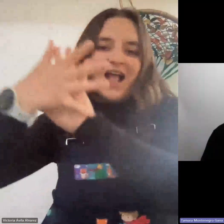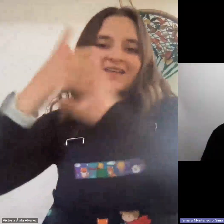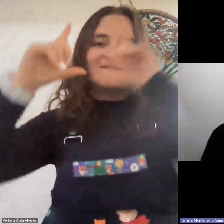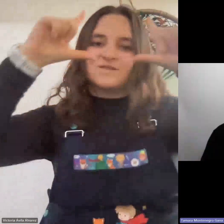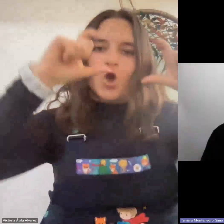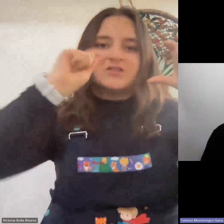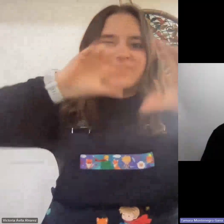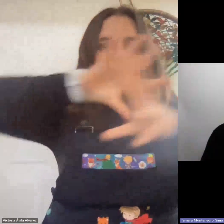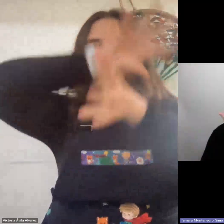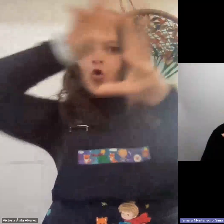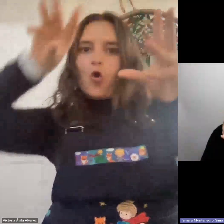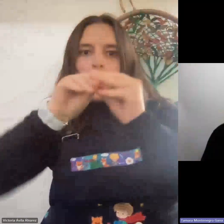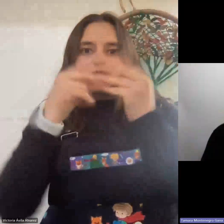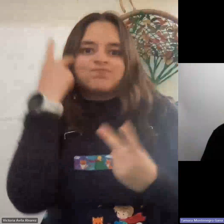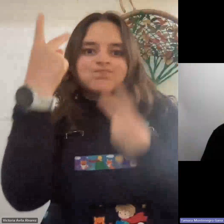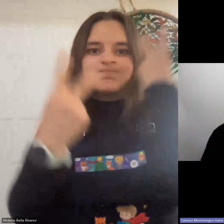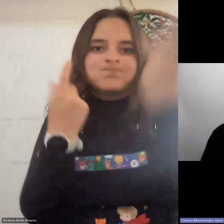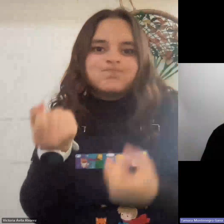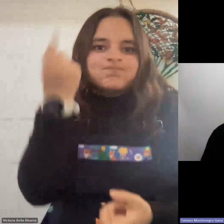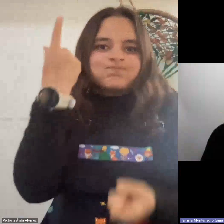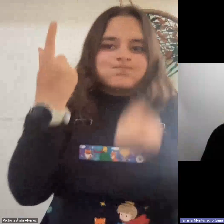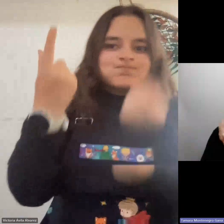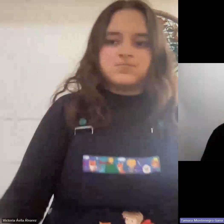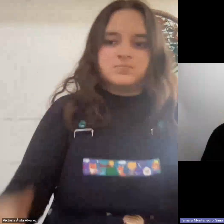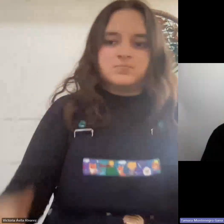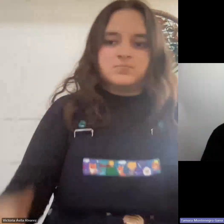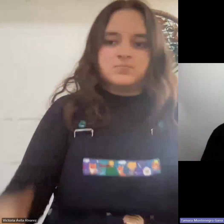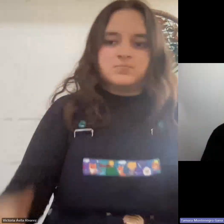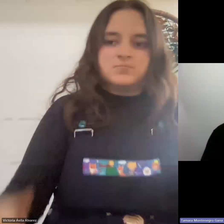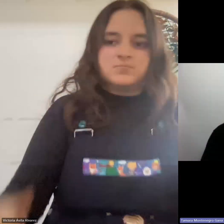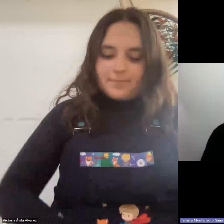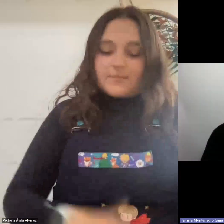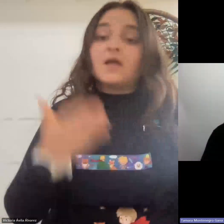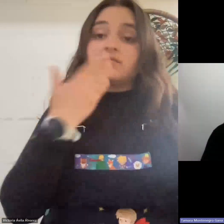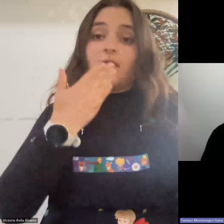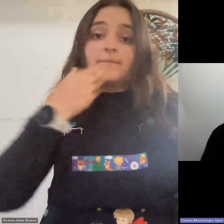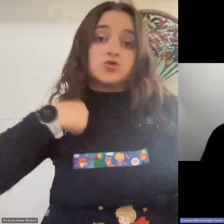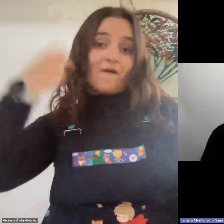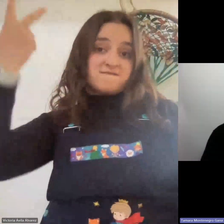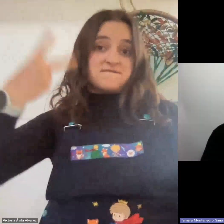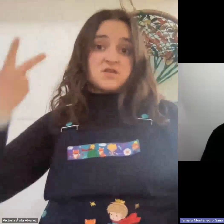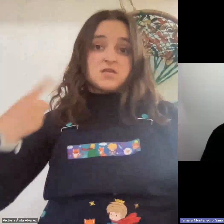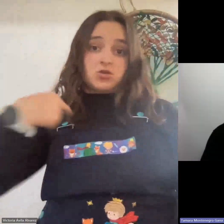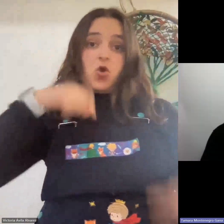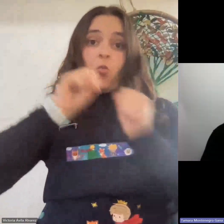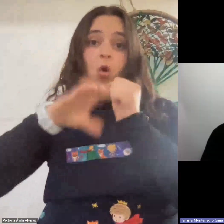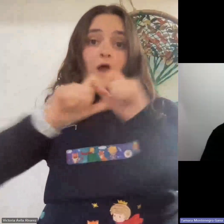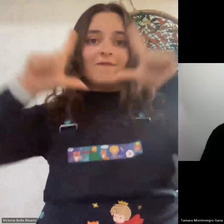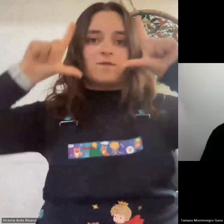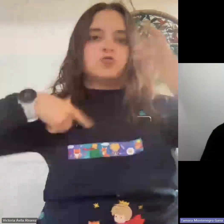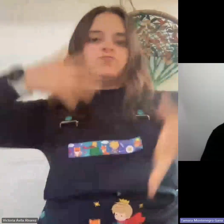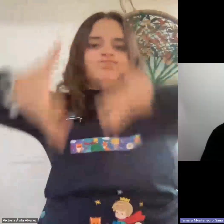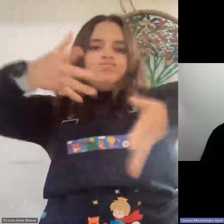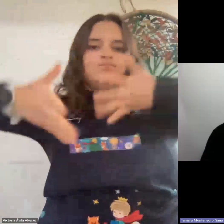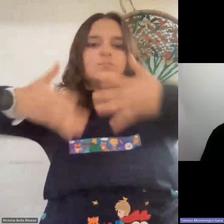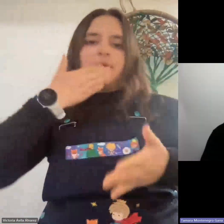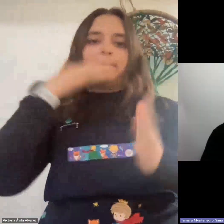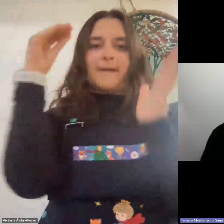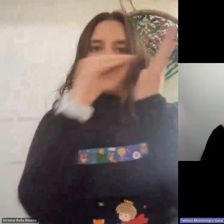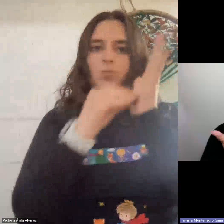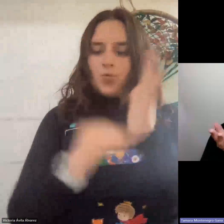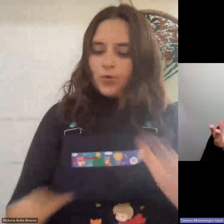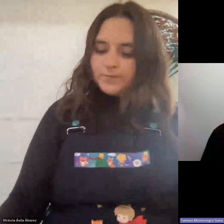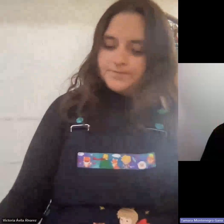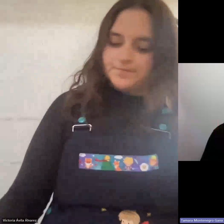Entonces pongo la palabra con el abecedario dactilógico y también pongo ahí la seña para que se pueda ver. Entonces